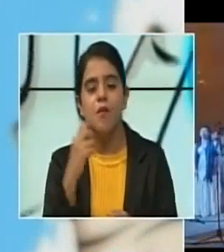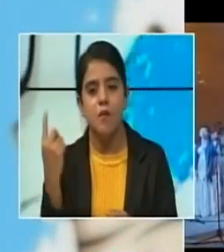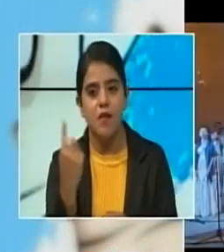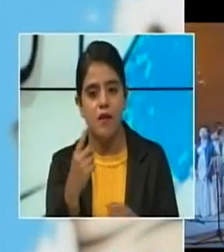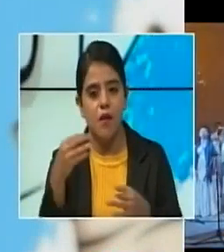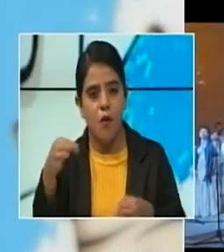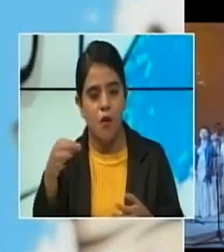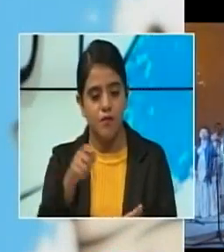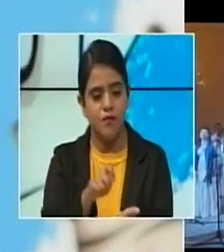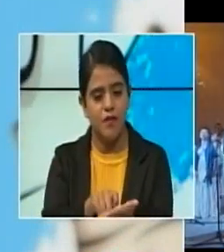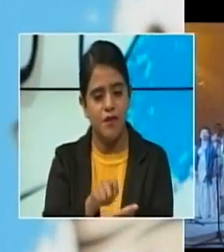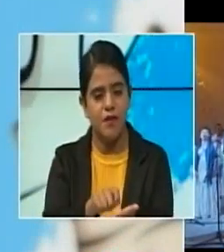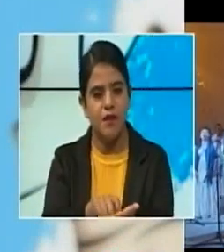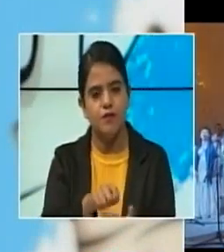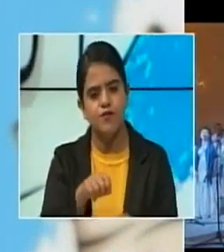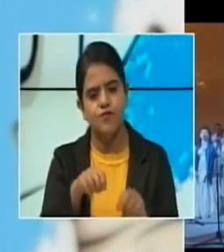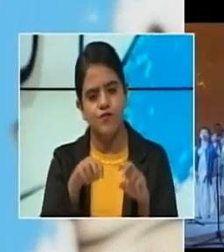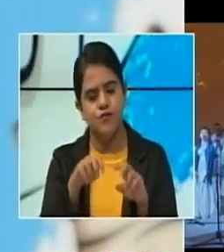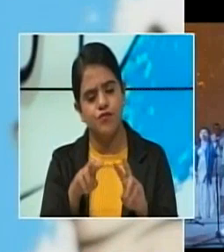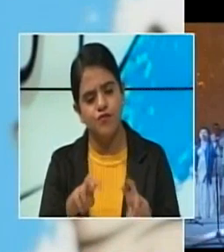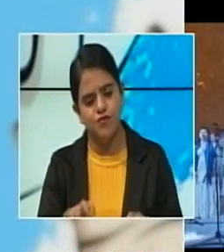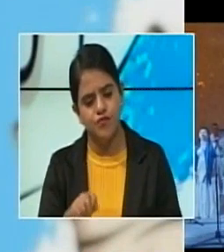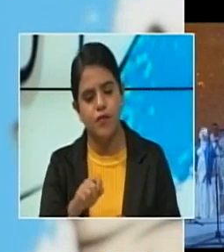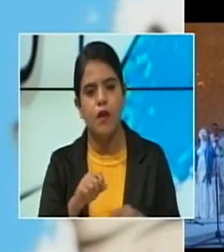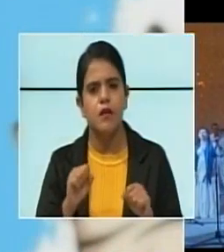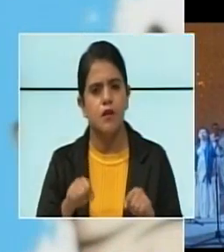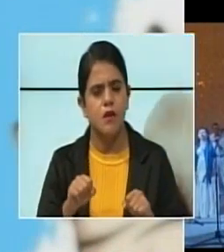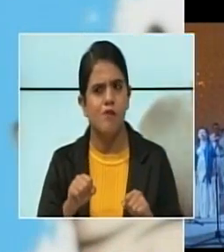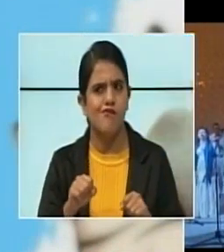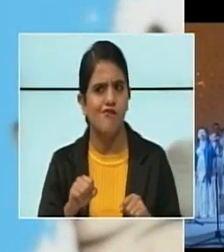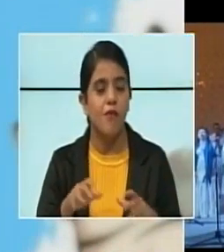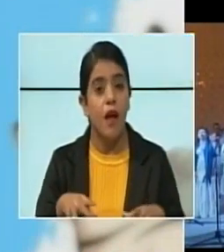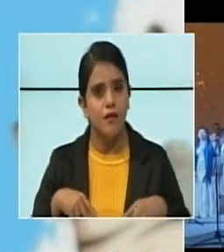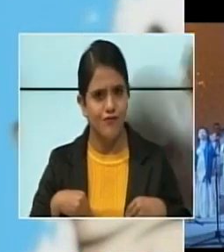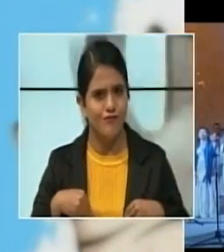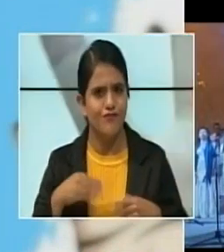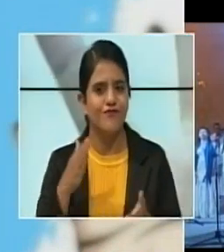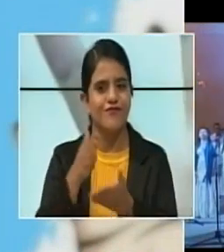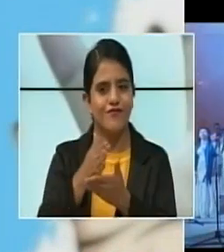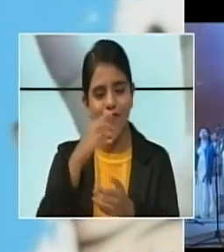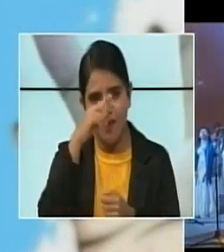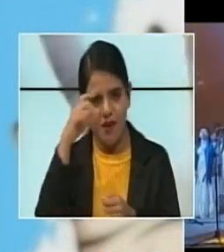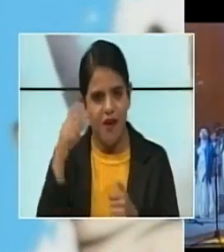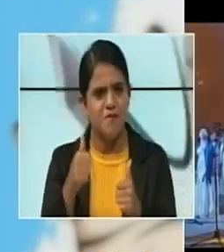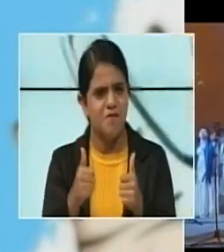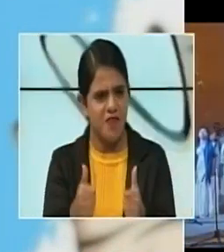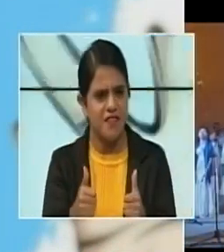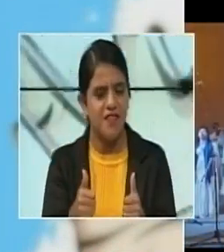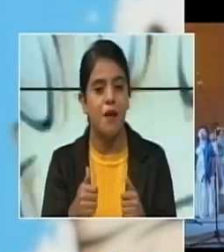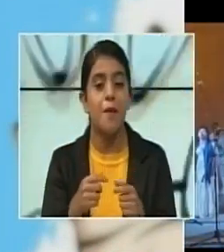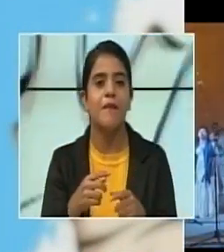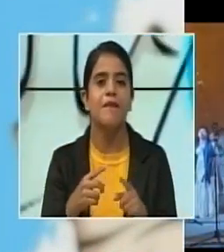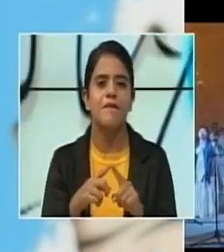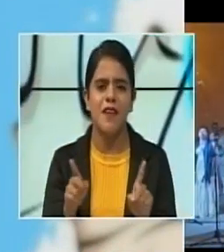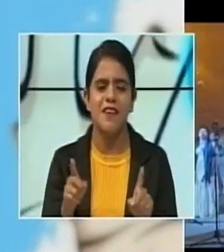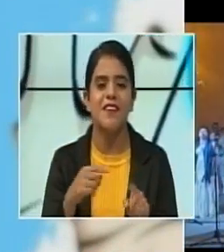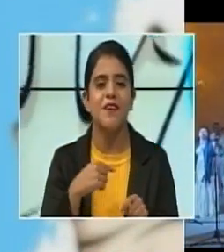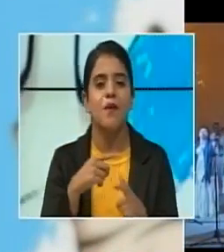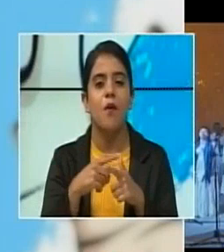proceso. Entonces me dieron un formulario para que yo lo llenara y yo así, bueno, sí, voy a, acepto,